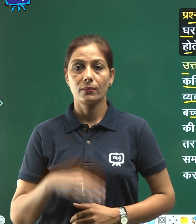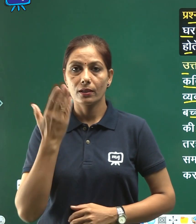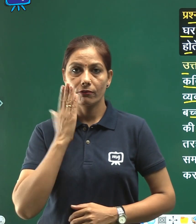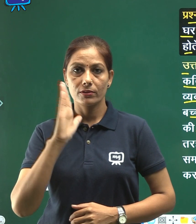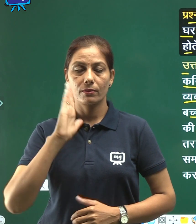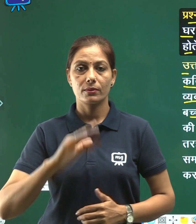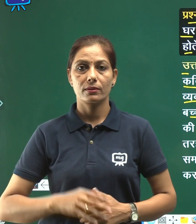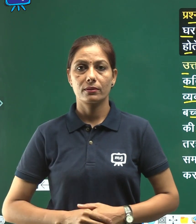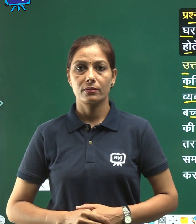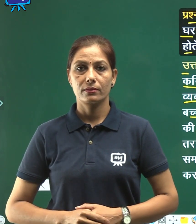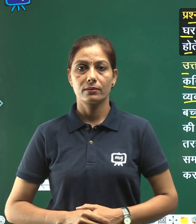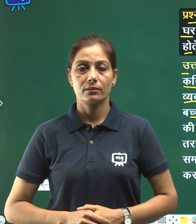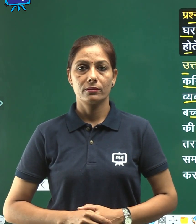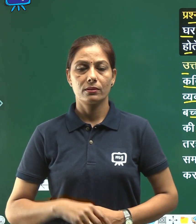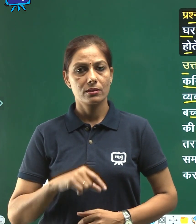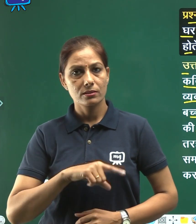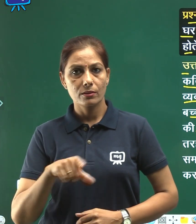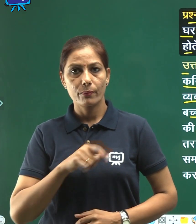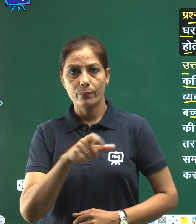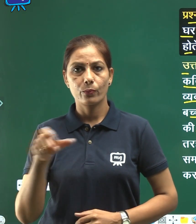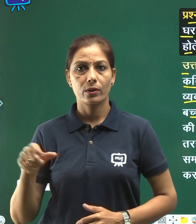भी सबके लिए